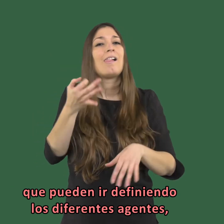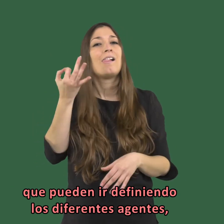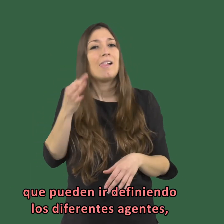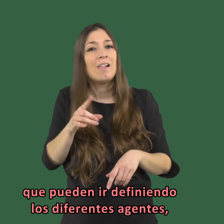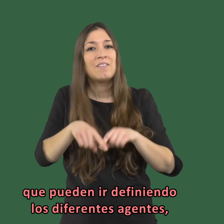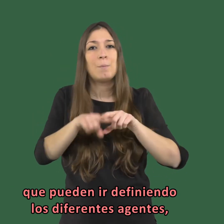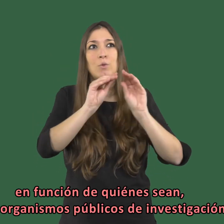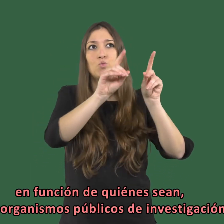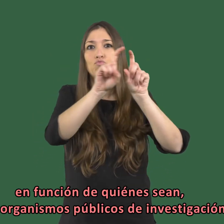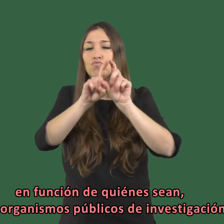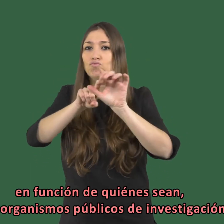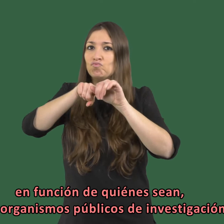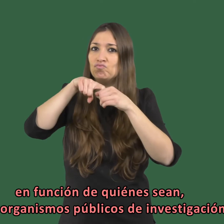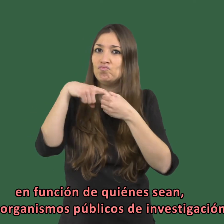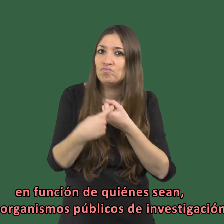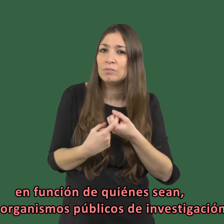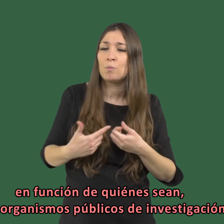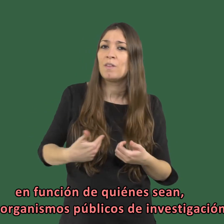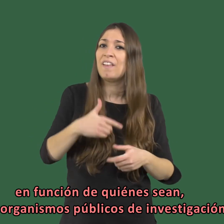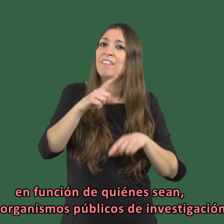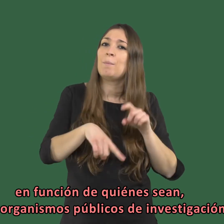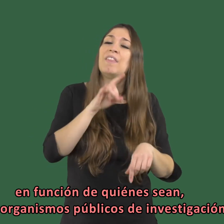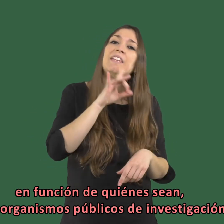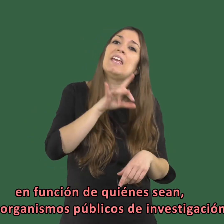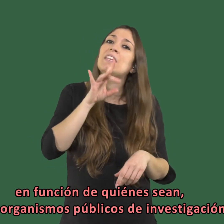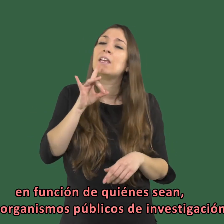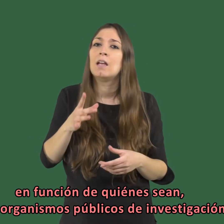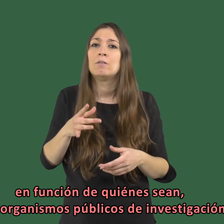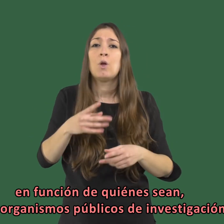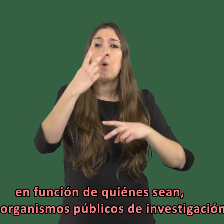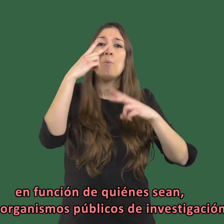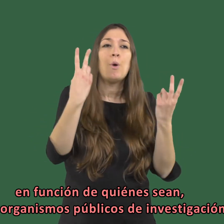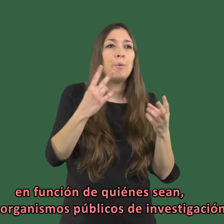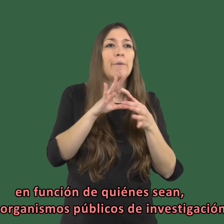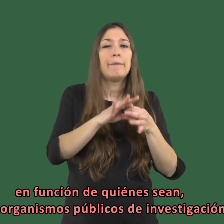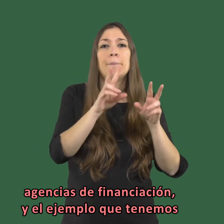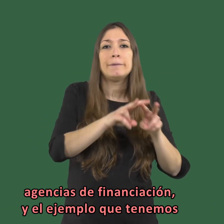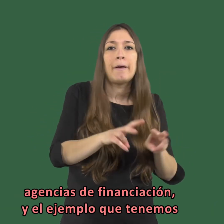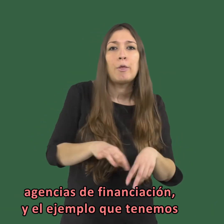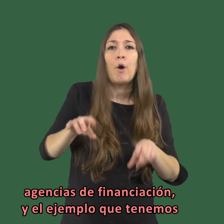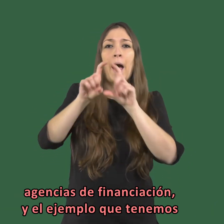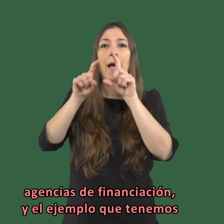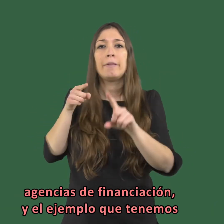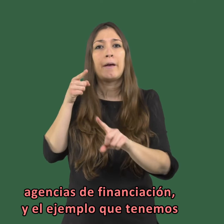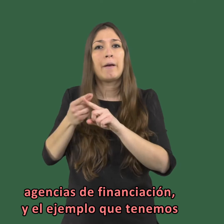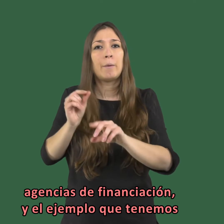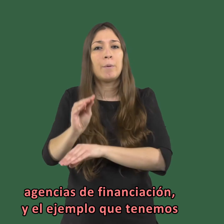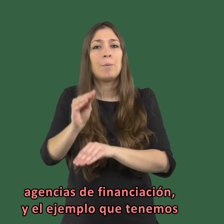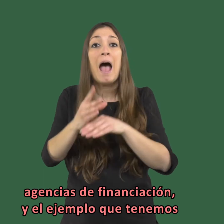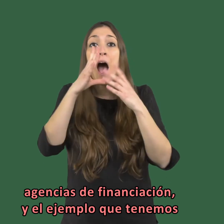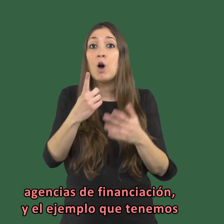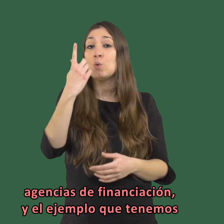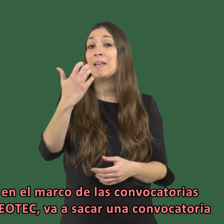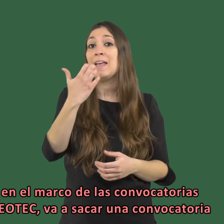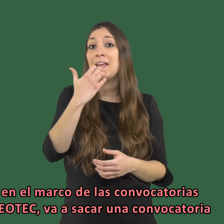los diferentes agentes en función de quiénes sean, ¿no? Si son organismos públicos de investigación, agencias de financiación, y el ejemplo